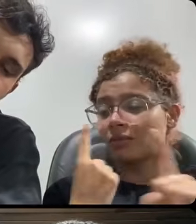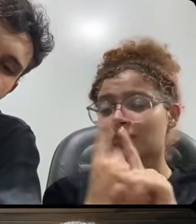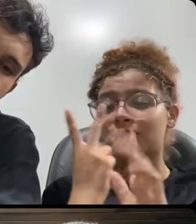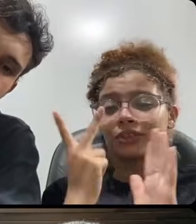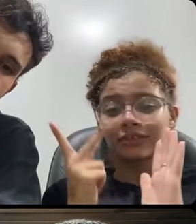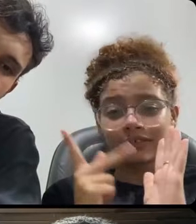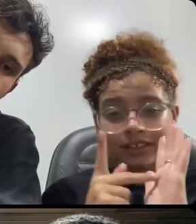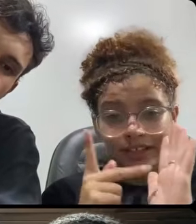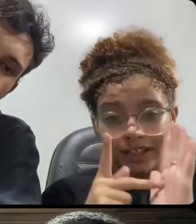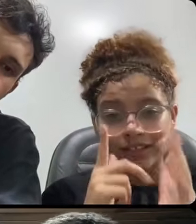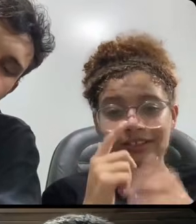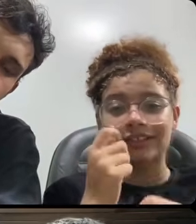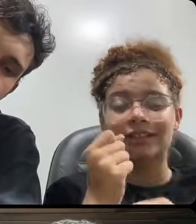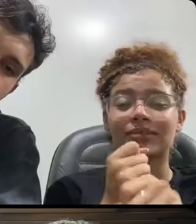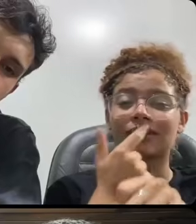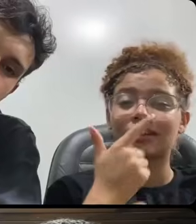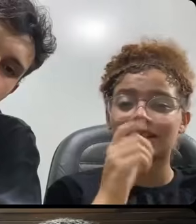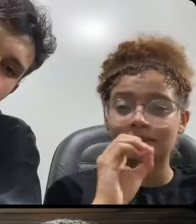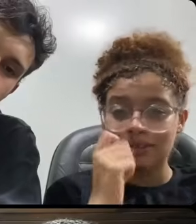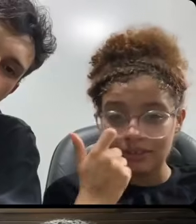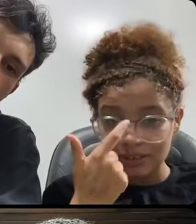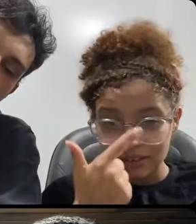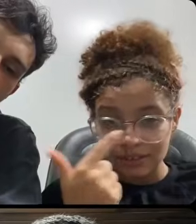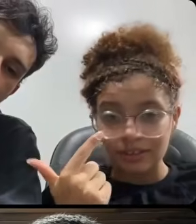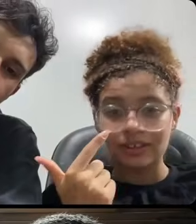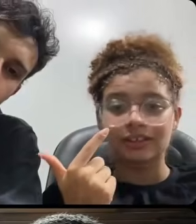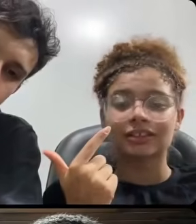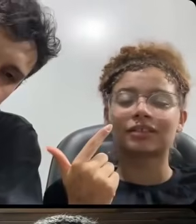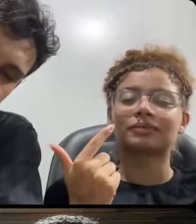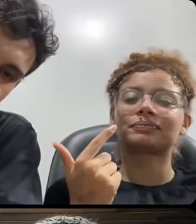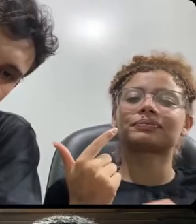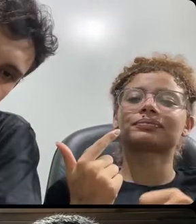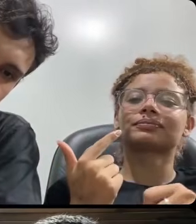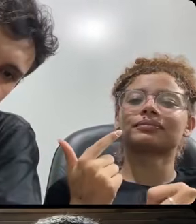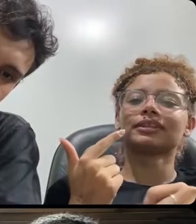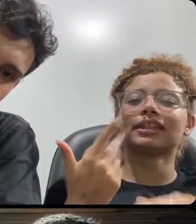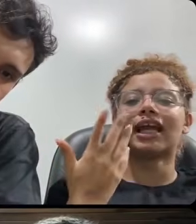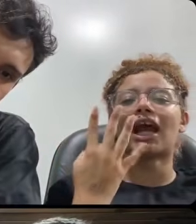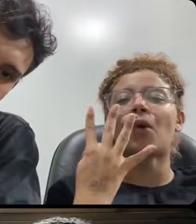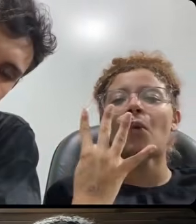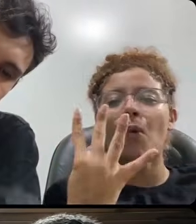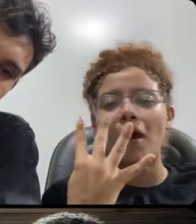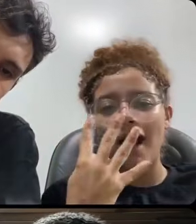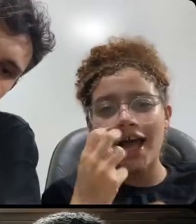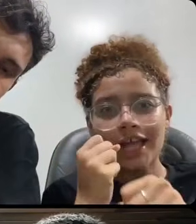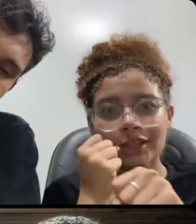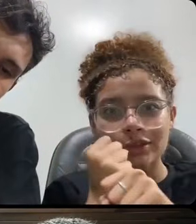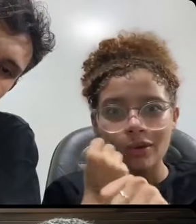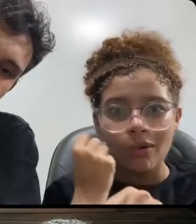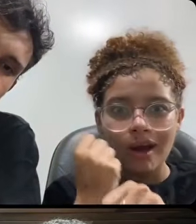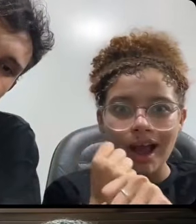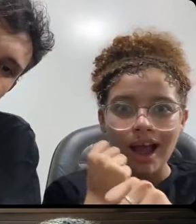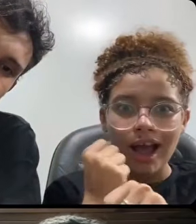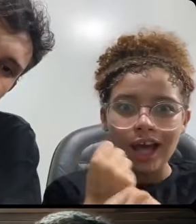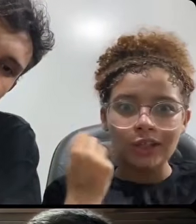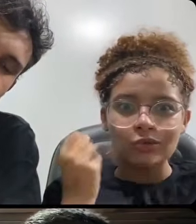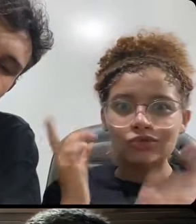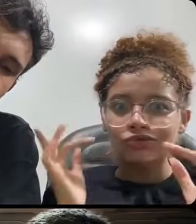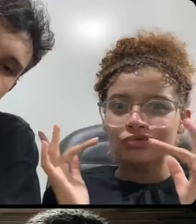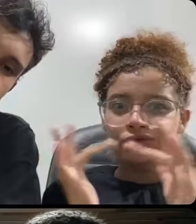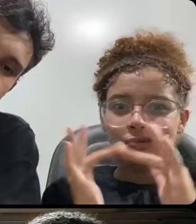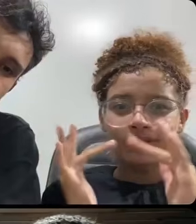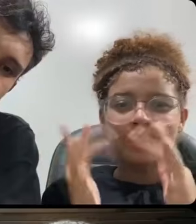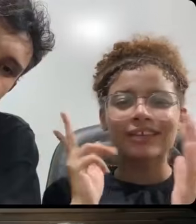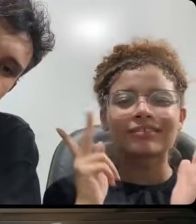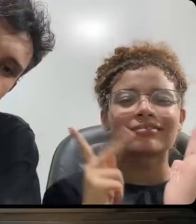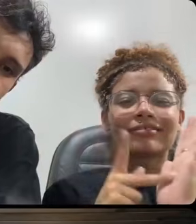em abril, né? Uhum. Agora mês que vem em abril, e com certeza já são aí 3, 4 anos e está sendo muito bom para ti.